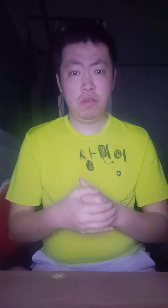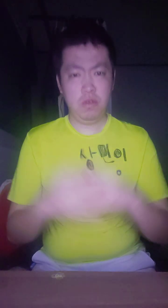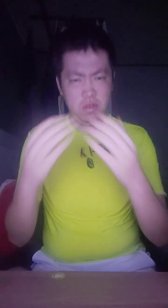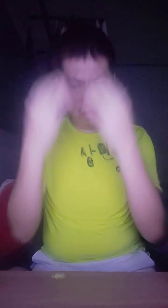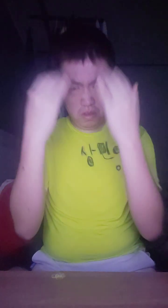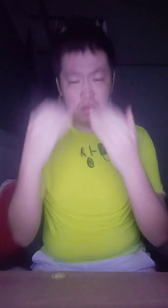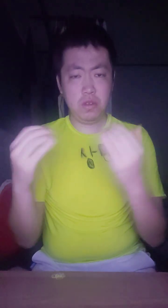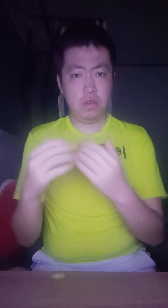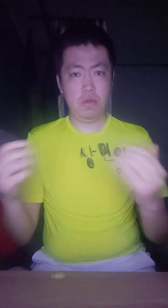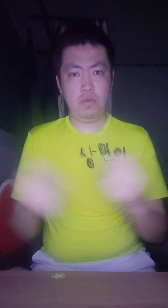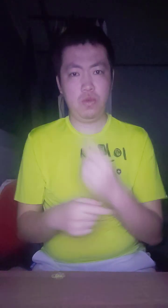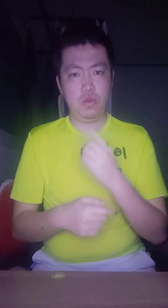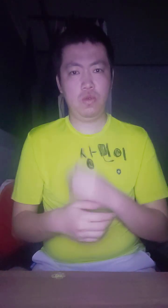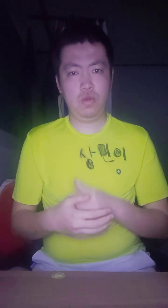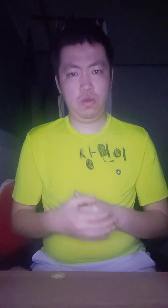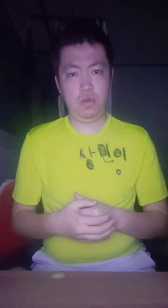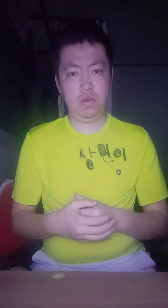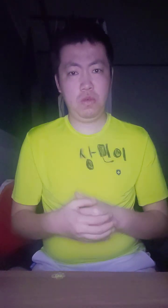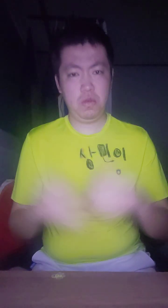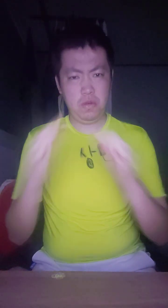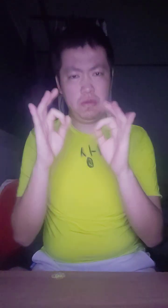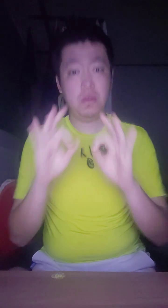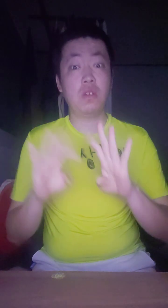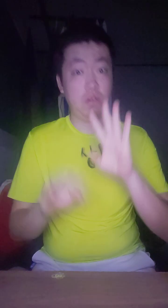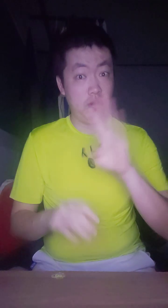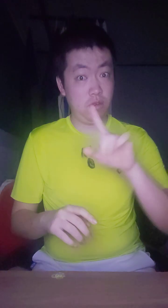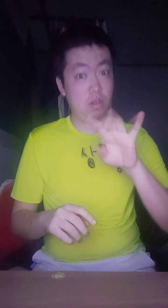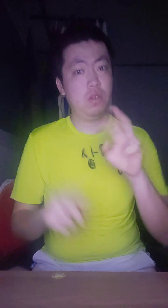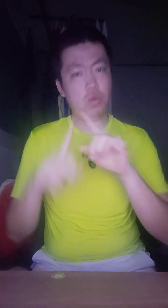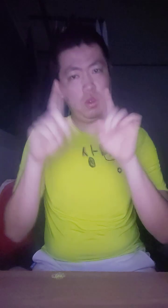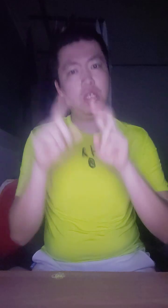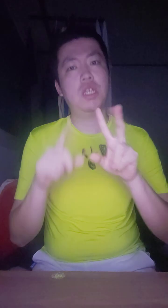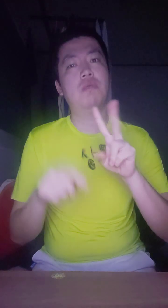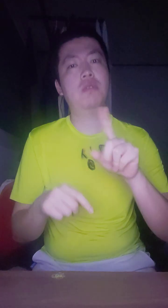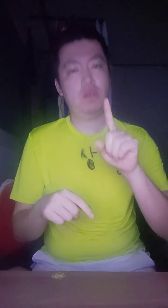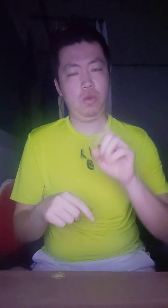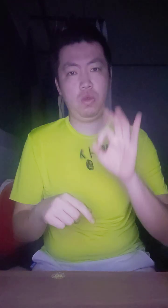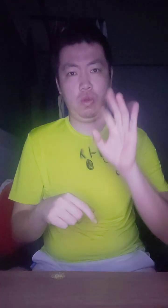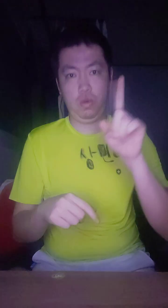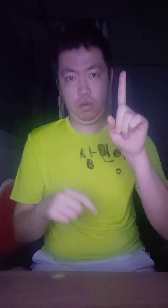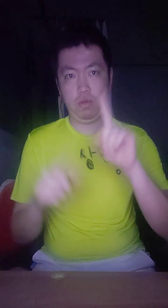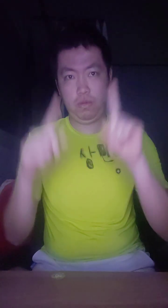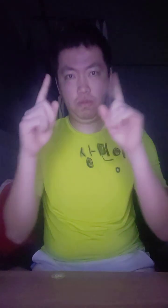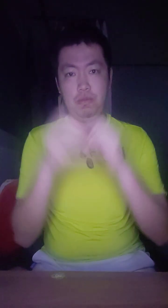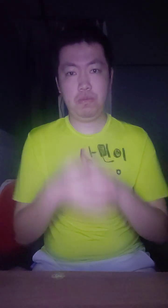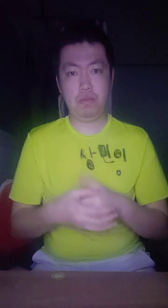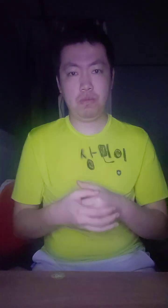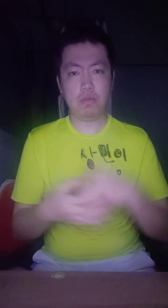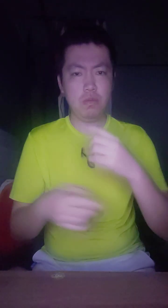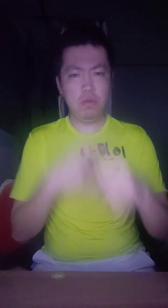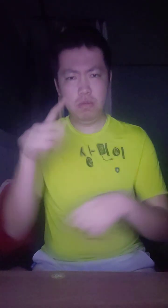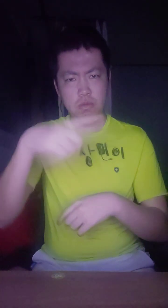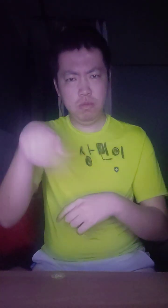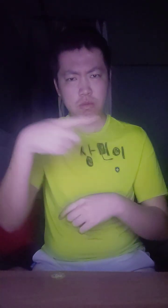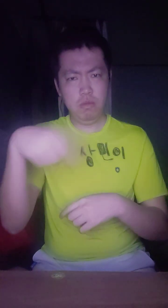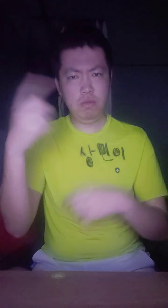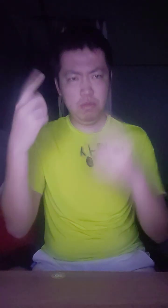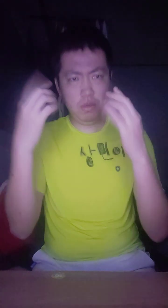있는 것 같은 느낌이더라고요. 오늘 대구의 한낮 기온은 35.1도까지 올랐습니다. 선풍기라도 틀어야 겨우 버틸 수 있는